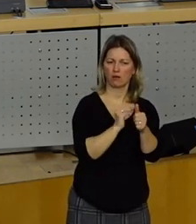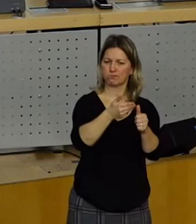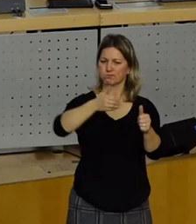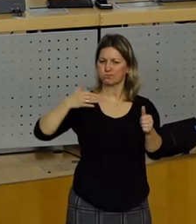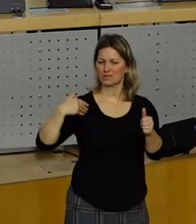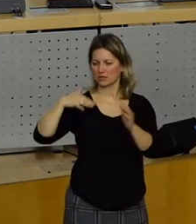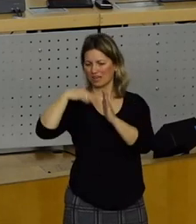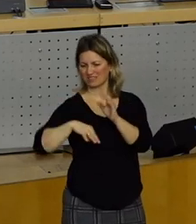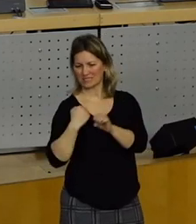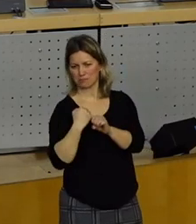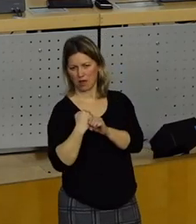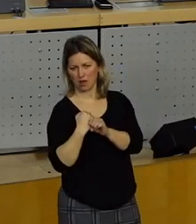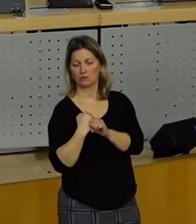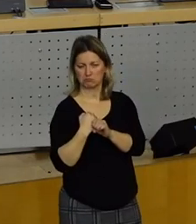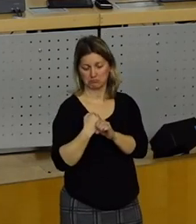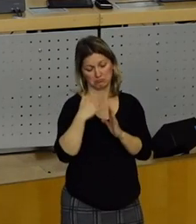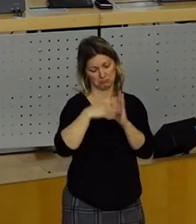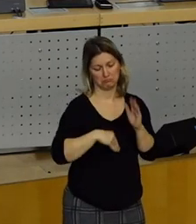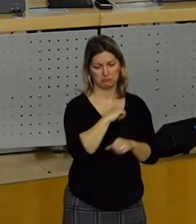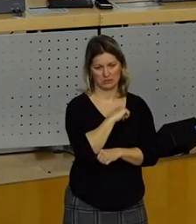teil davon haben wir jetzt hier von denen